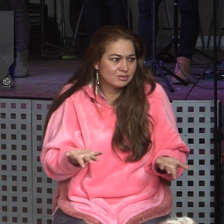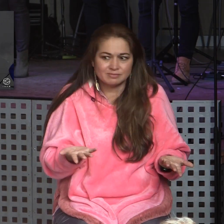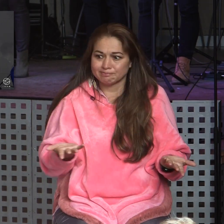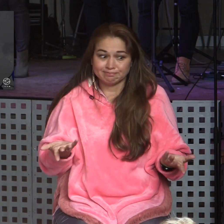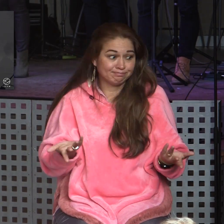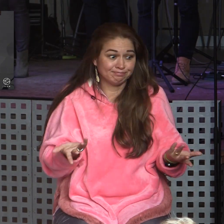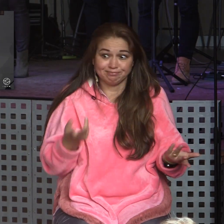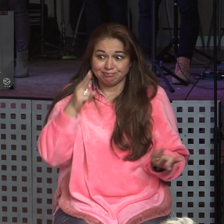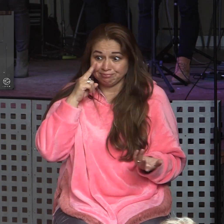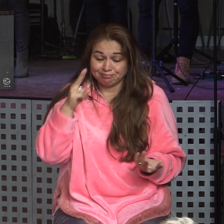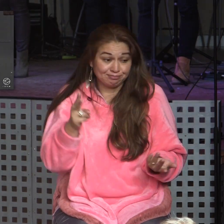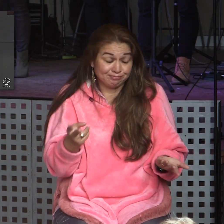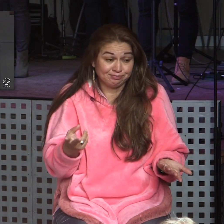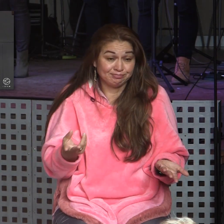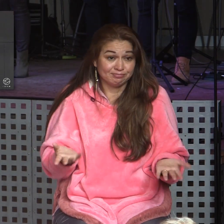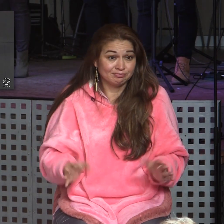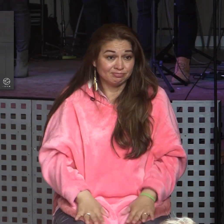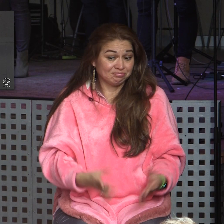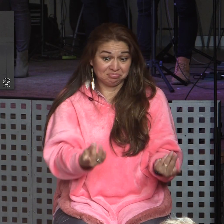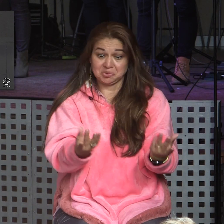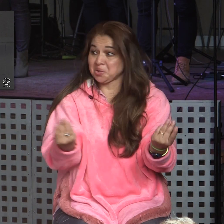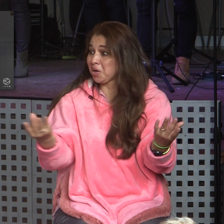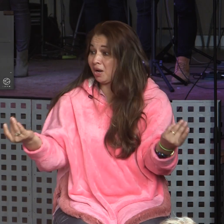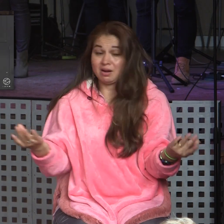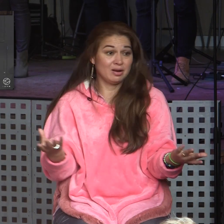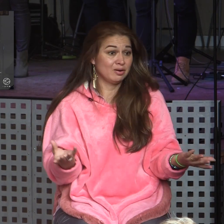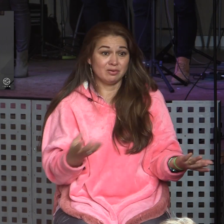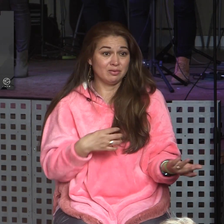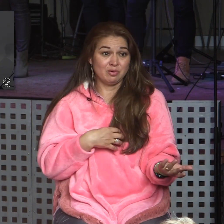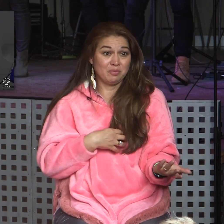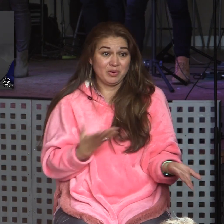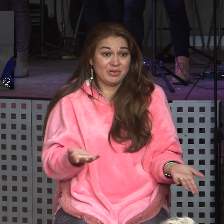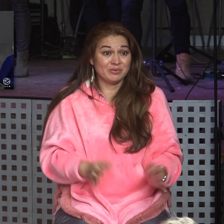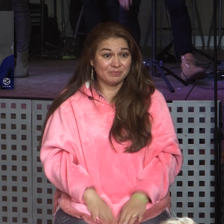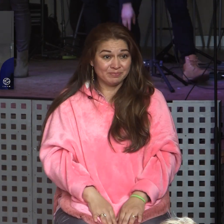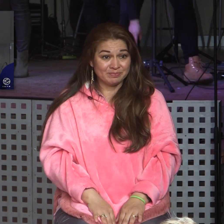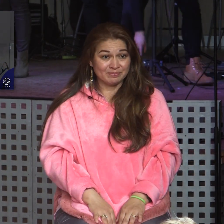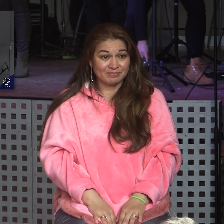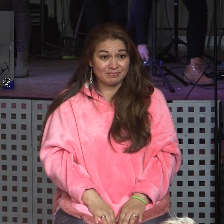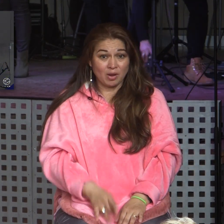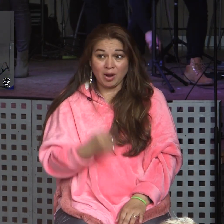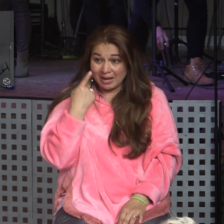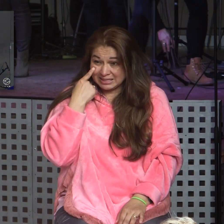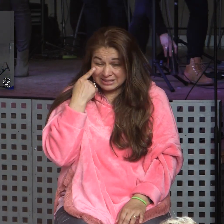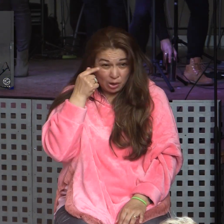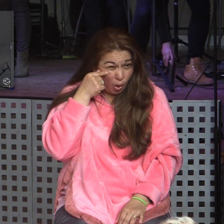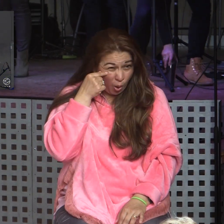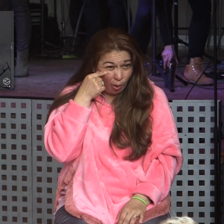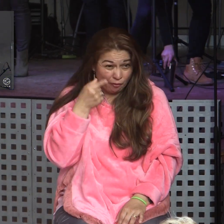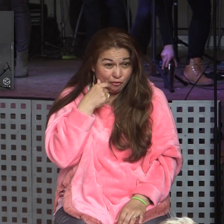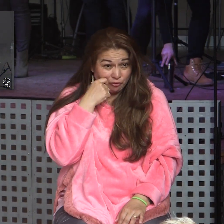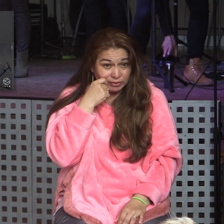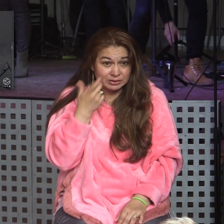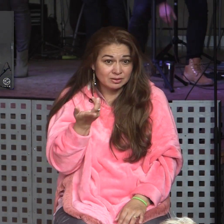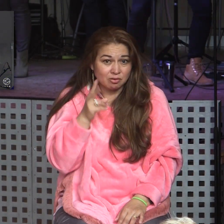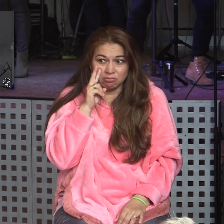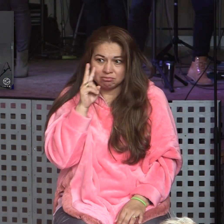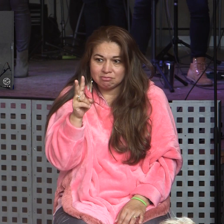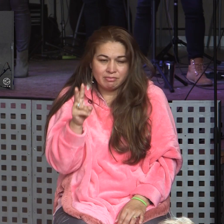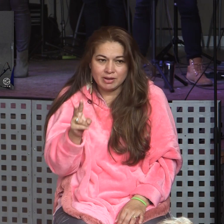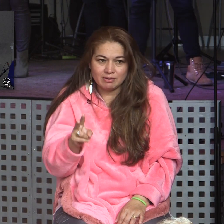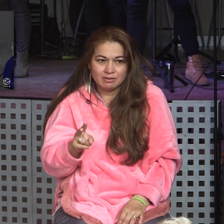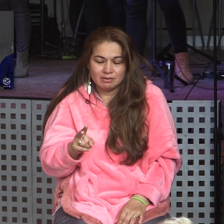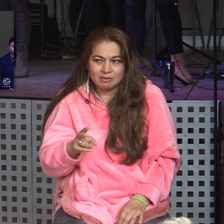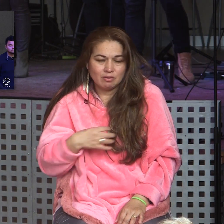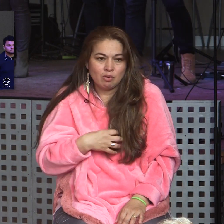ver. No la puedes ver. Ni tú la puedes ver, ni yo la puedo ver con estos ojos. Pero sí veo mi